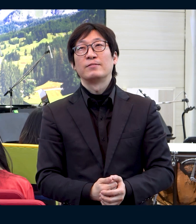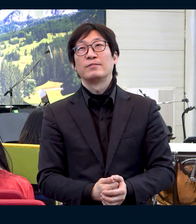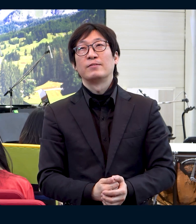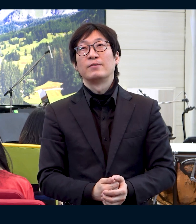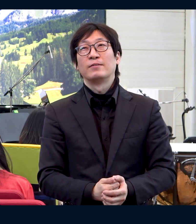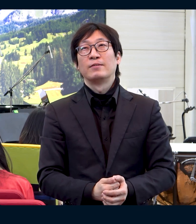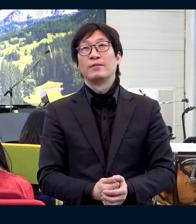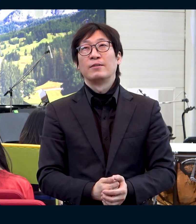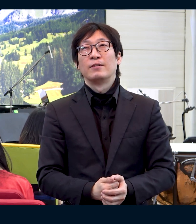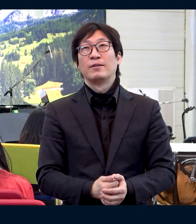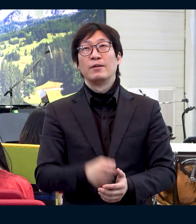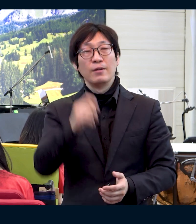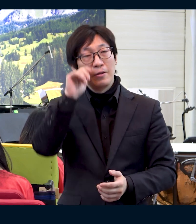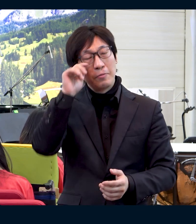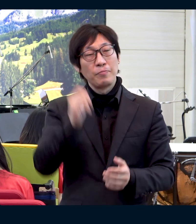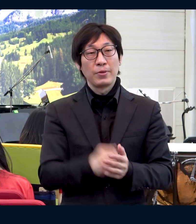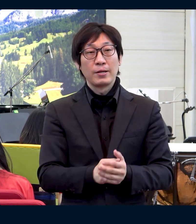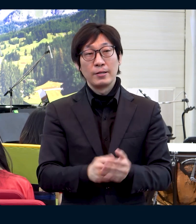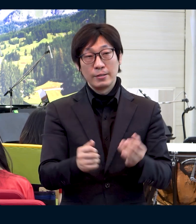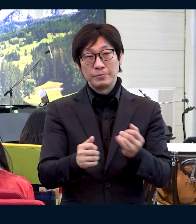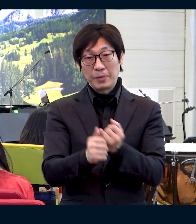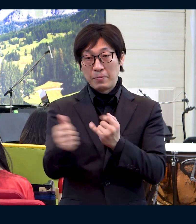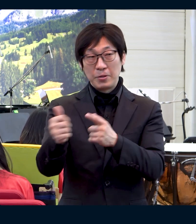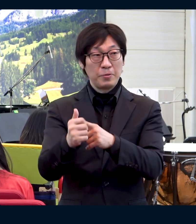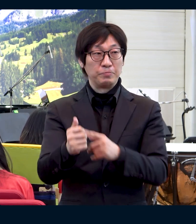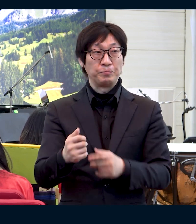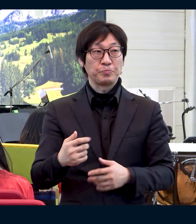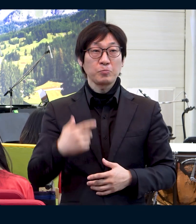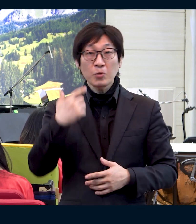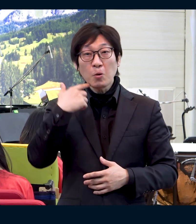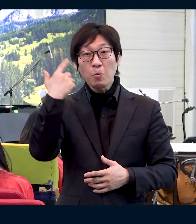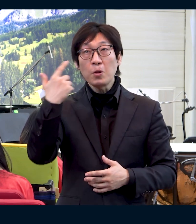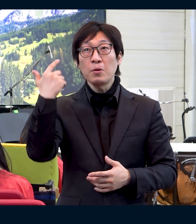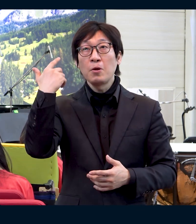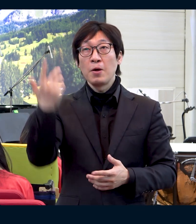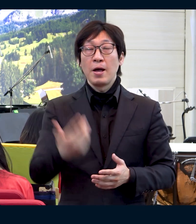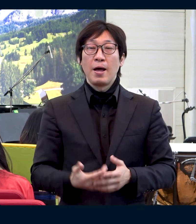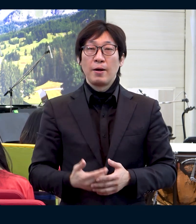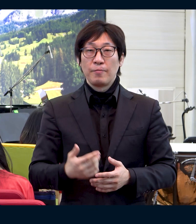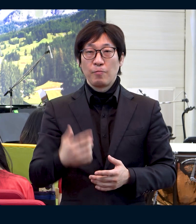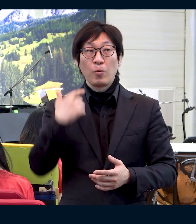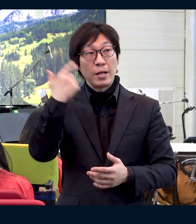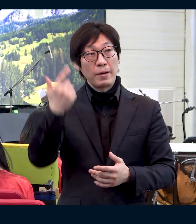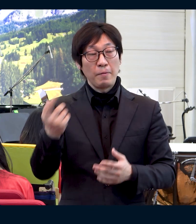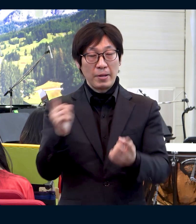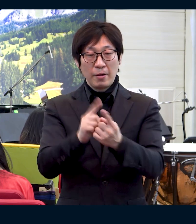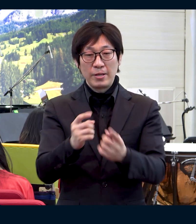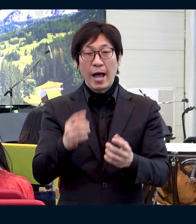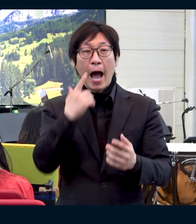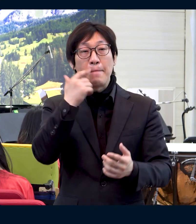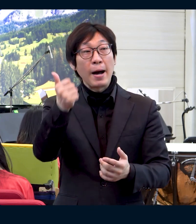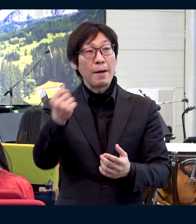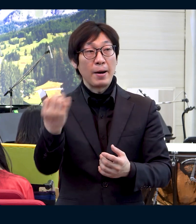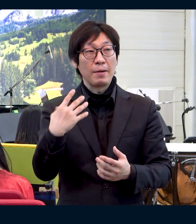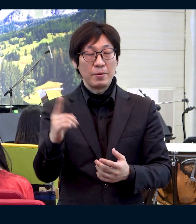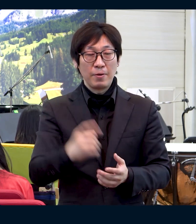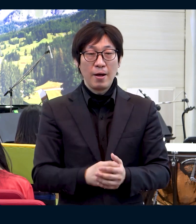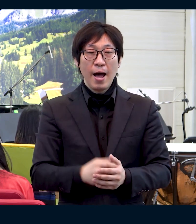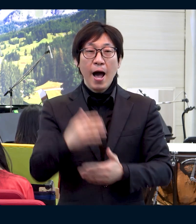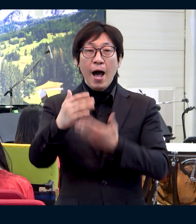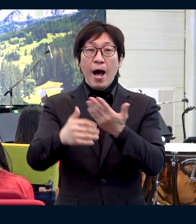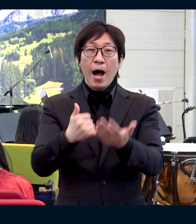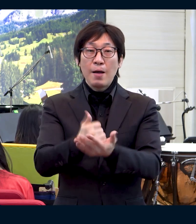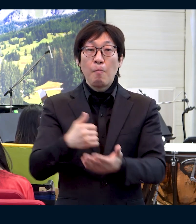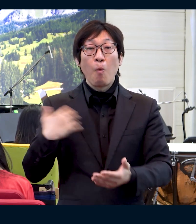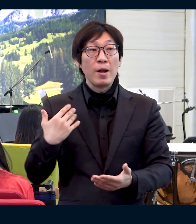번은요, 남편 아빠가 이렇게 저한테 이야기합니다. 목사님, 제가 하나님을 알지 못했다면, 내가 하나님을 알지 못했다면 지금 어떤